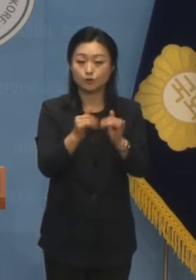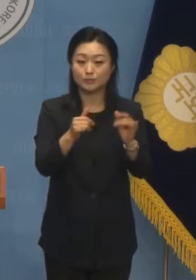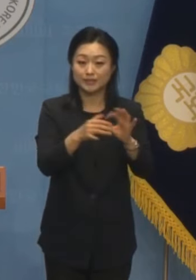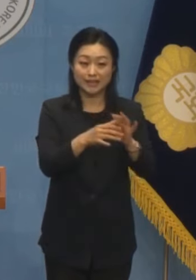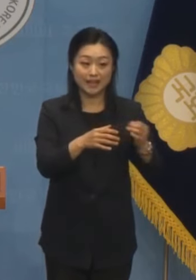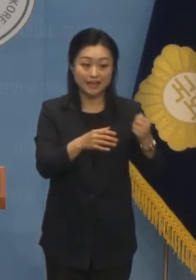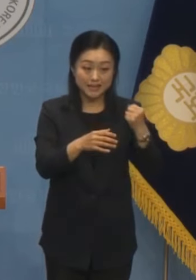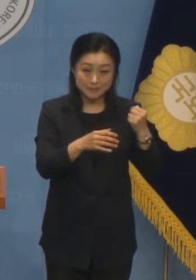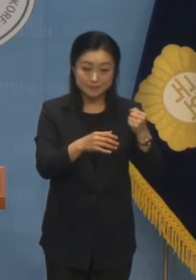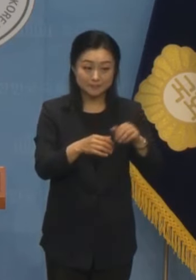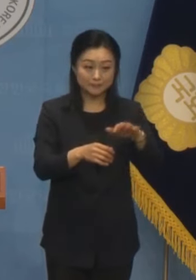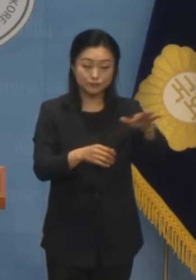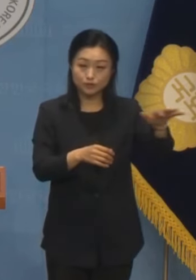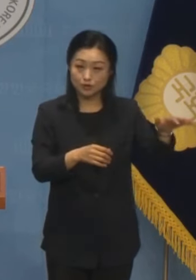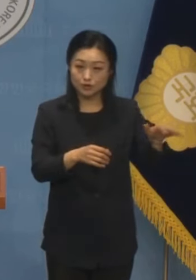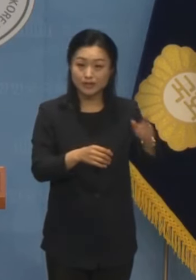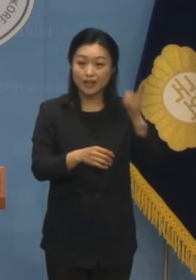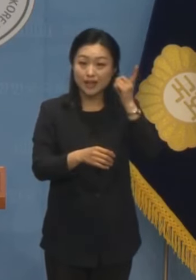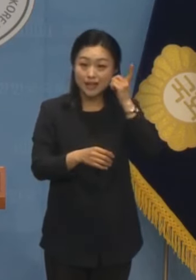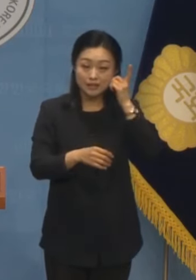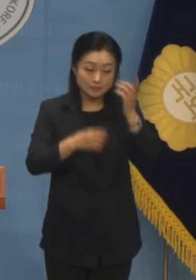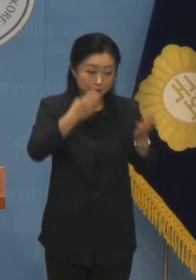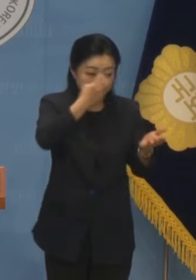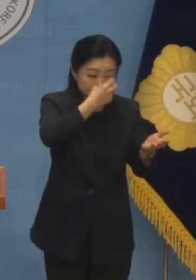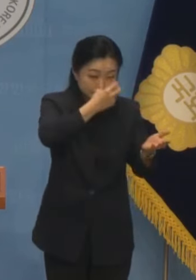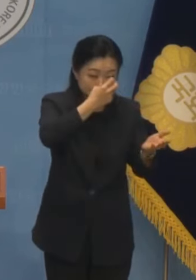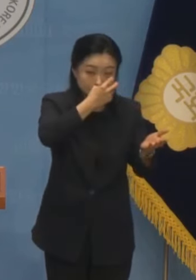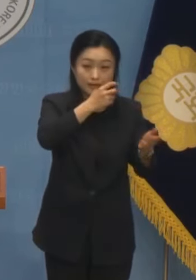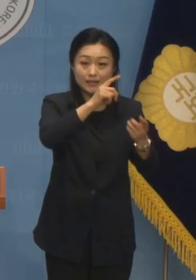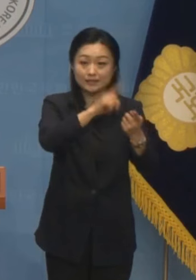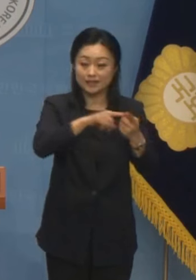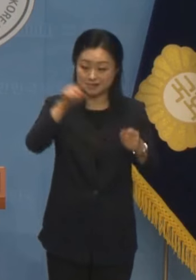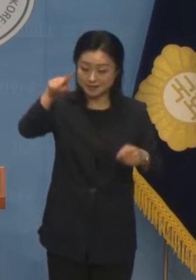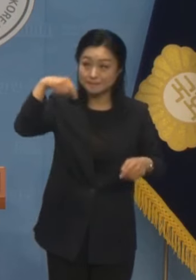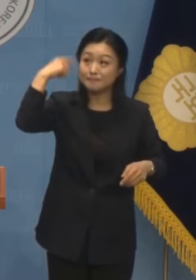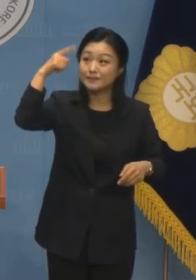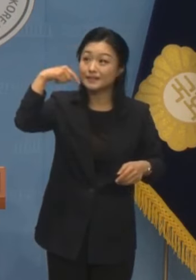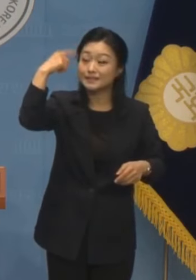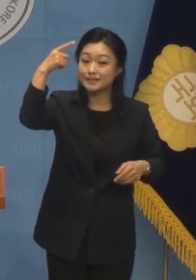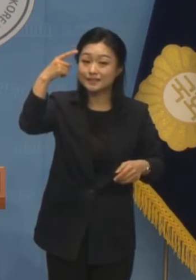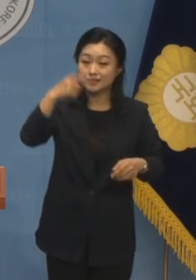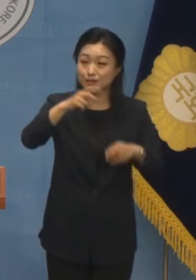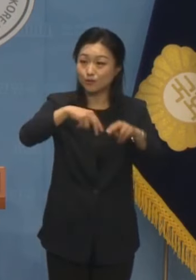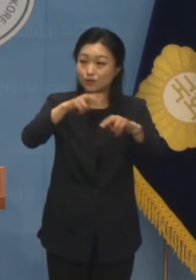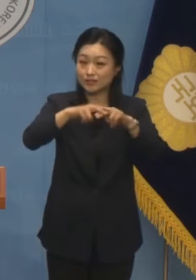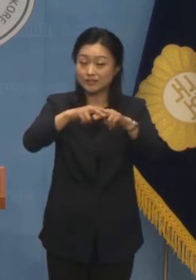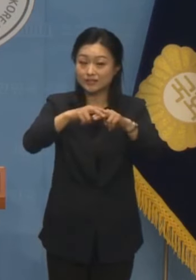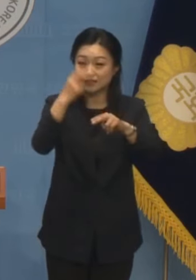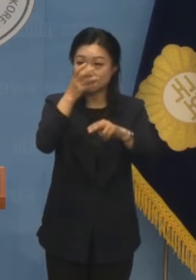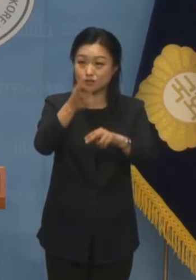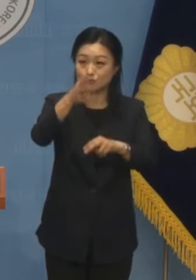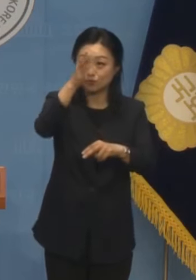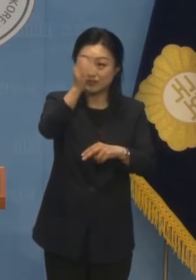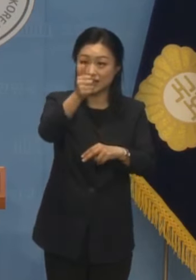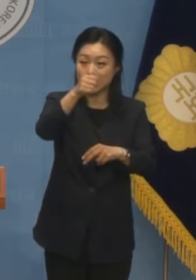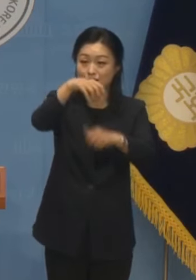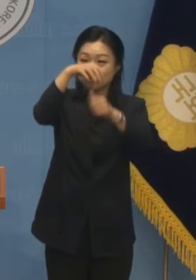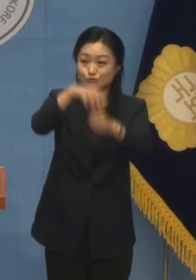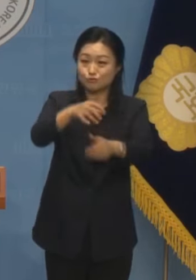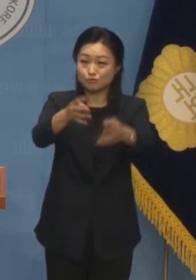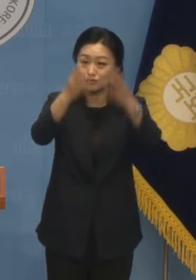국민의힘 의원 등에 대한 통신조회에 대하여 미친 사람들, 공수처장을 구속해야